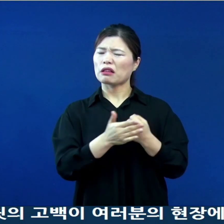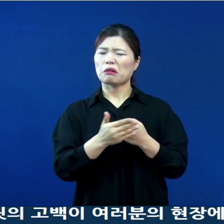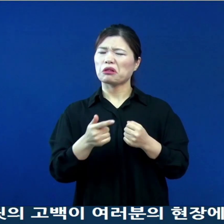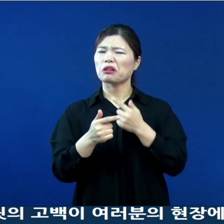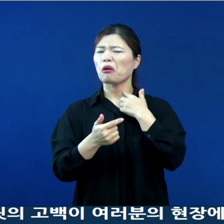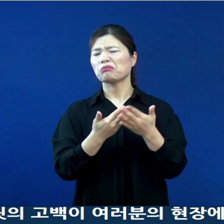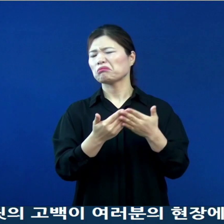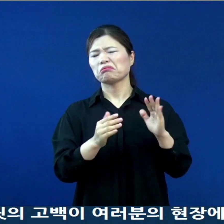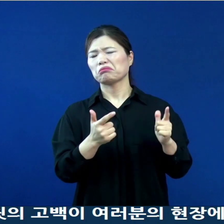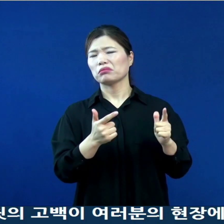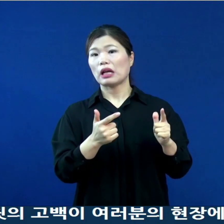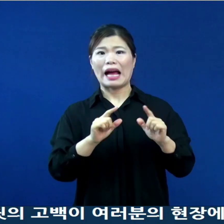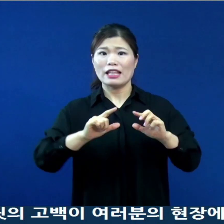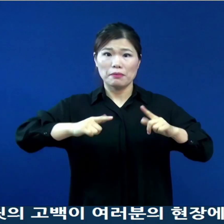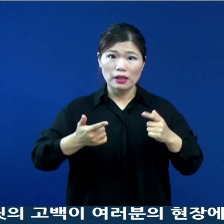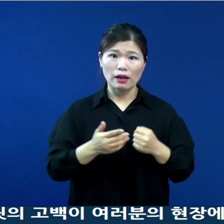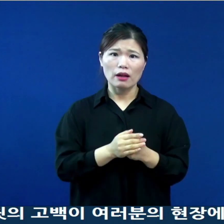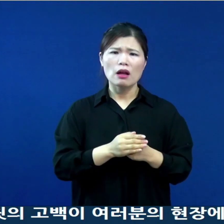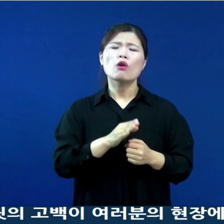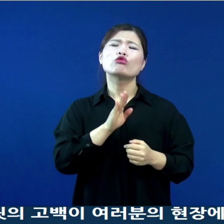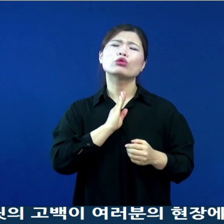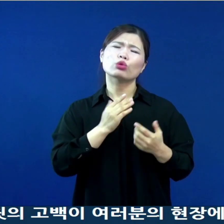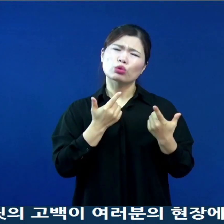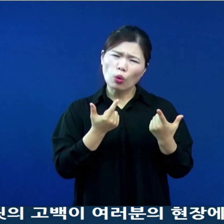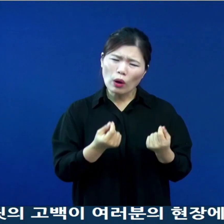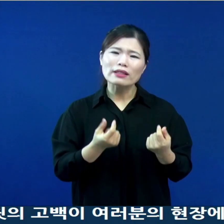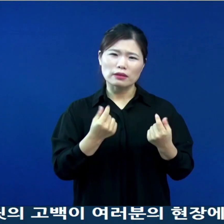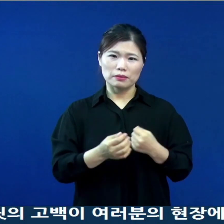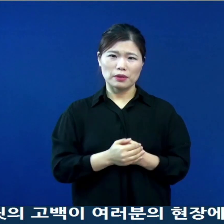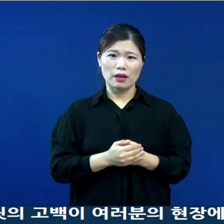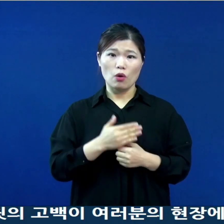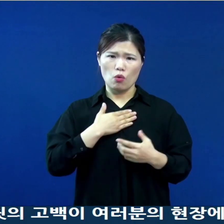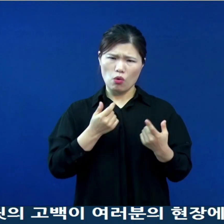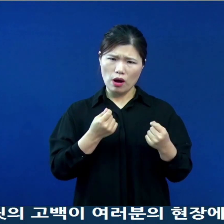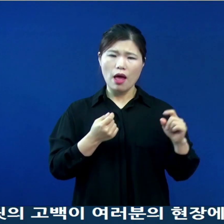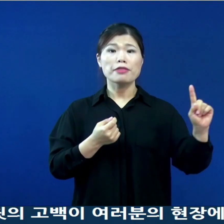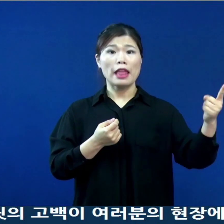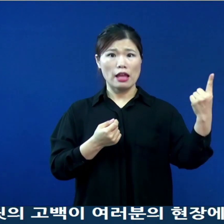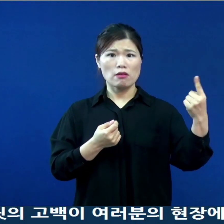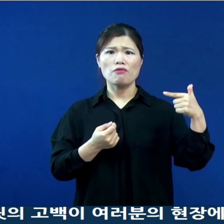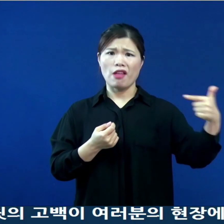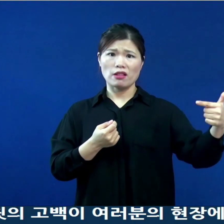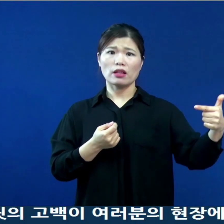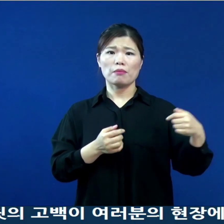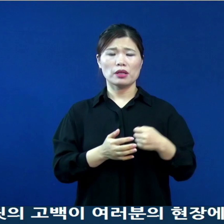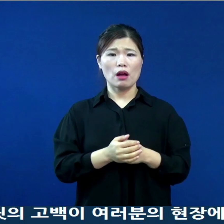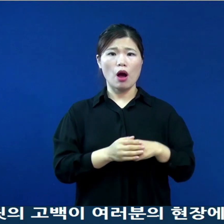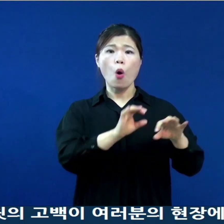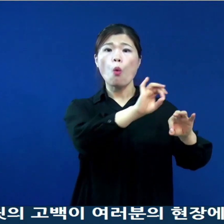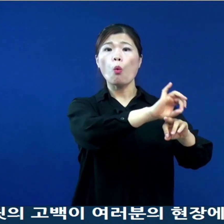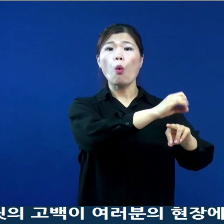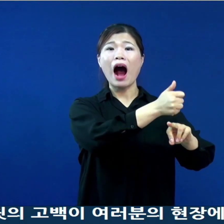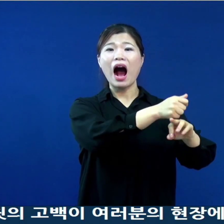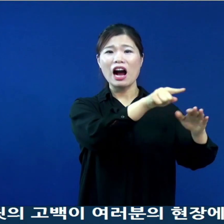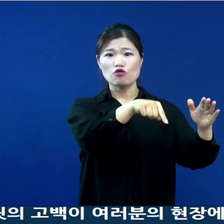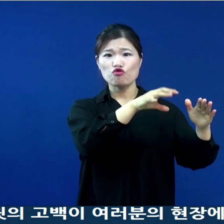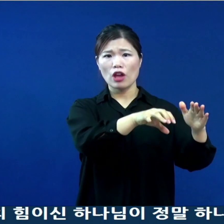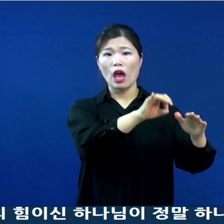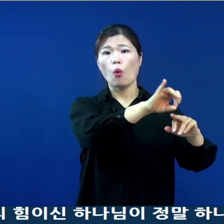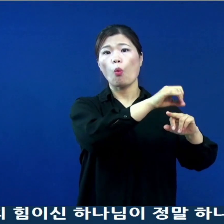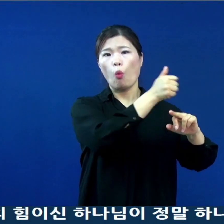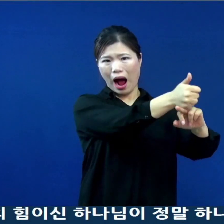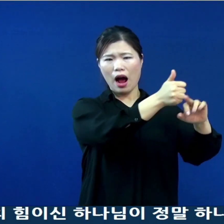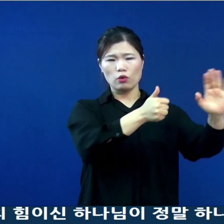그렇습니다. 사실 다윗은 대단한 인물이었습니다. 왕 중에 왕이라고 말할 수 있었죠.